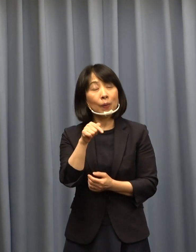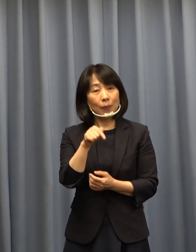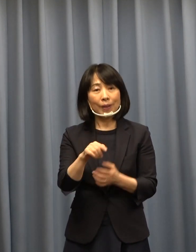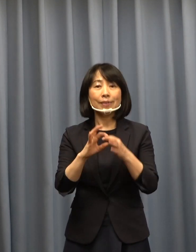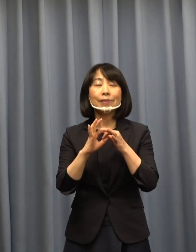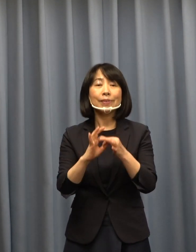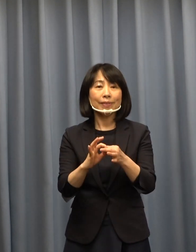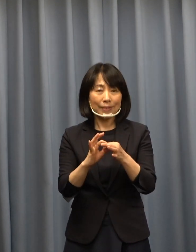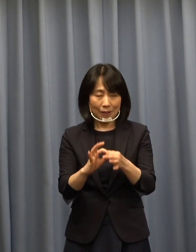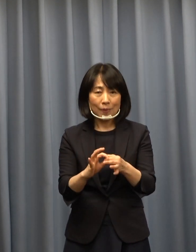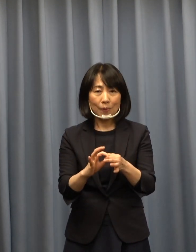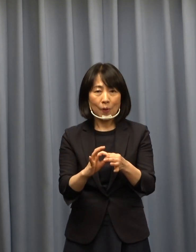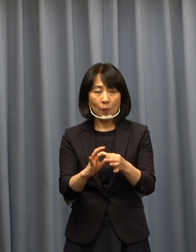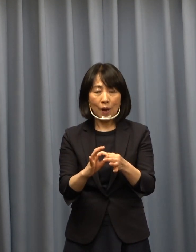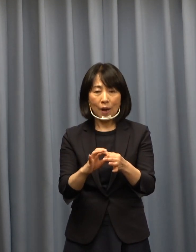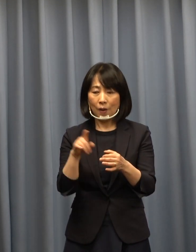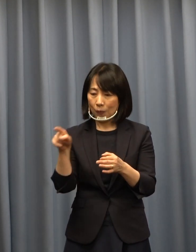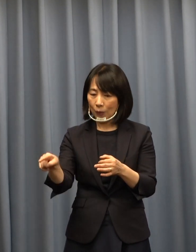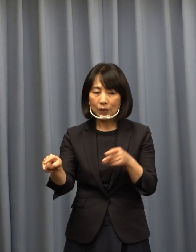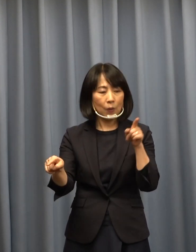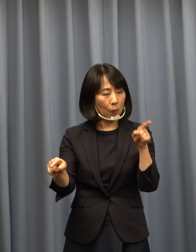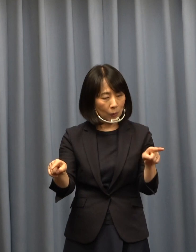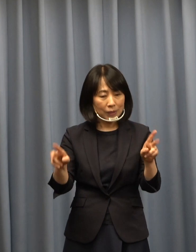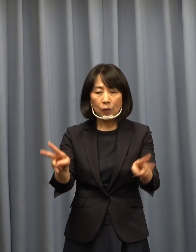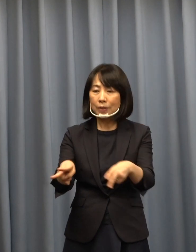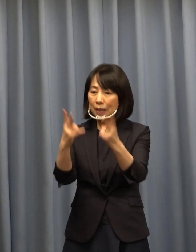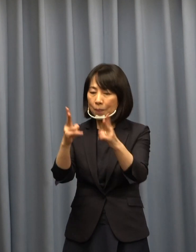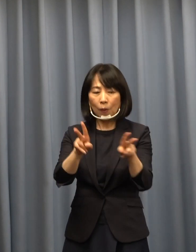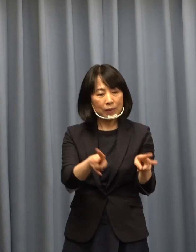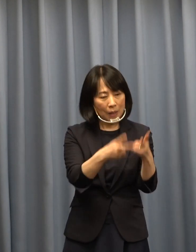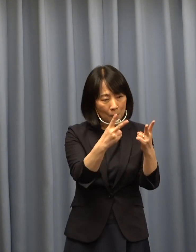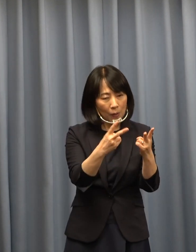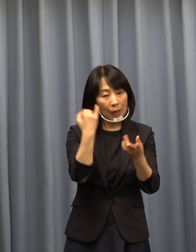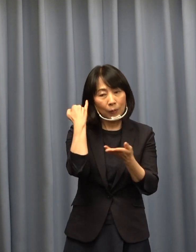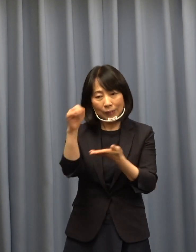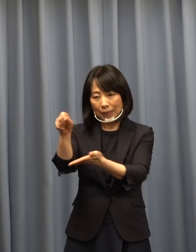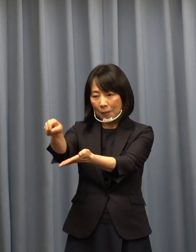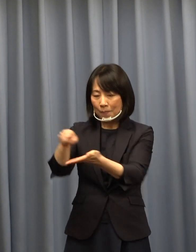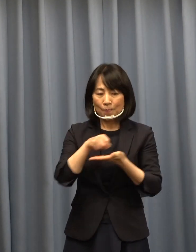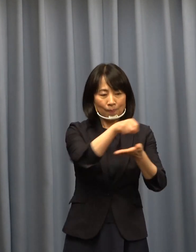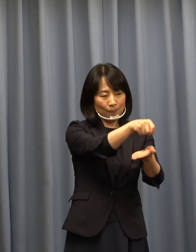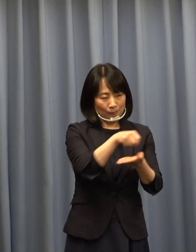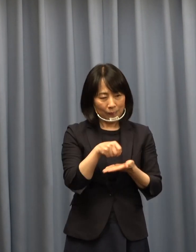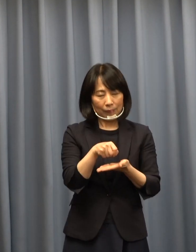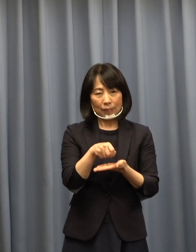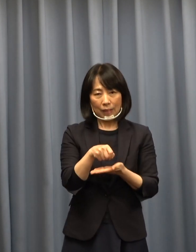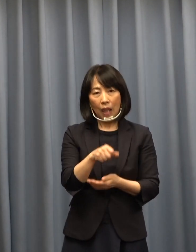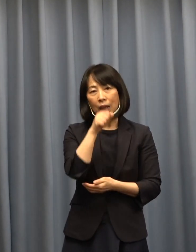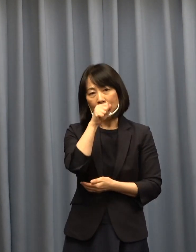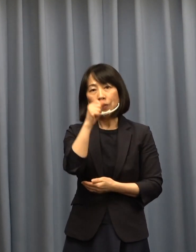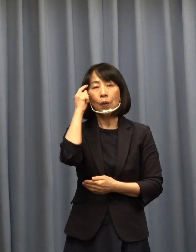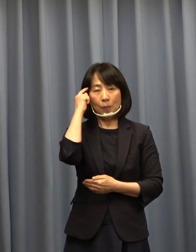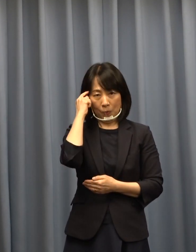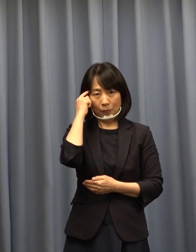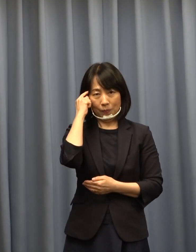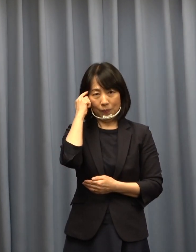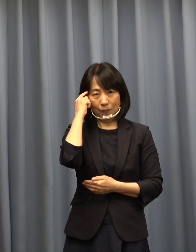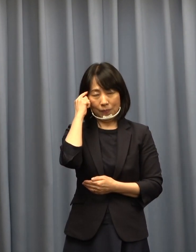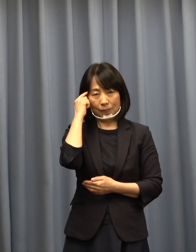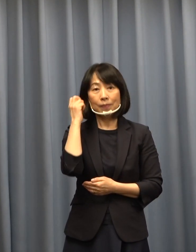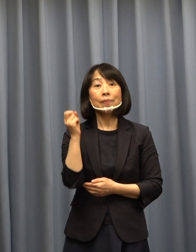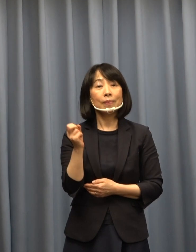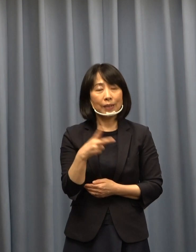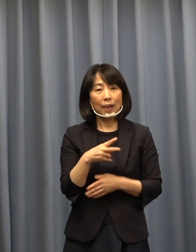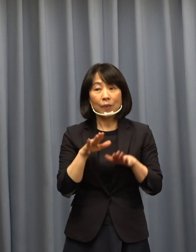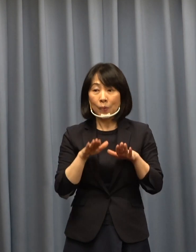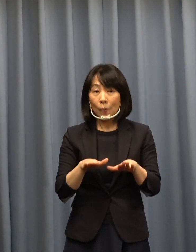についてはやはり両方の専門家の方々のご意見をお伺いしたい、この2つと、さらに3つ目は、